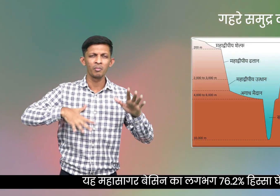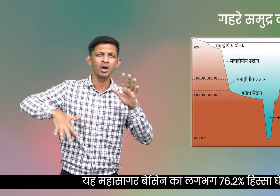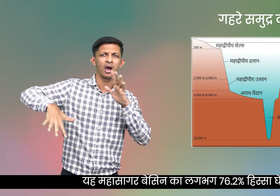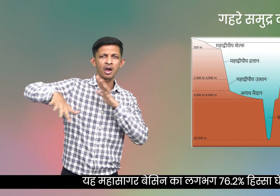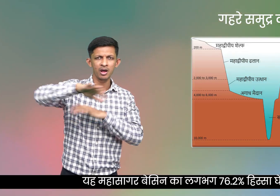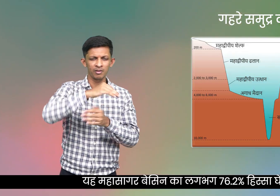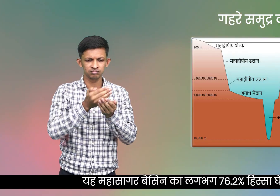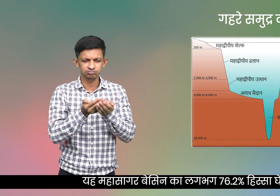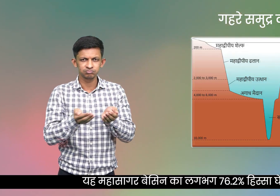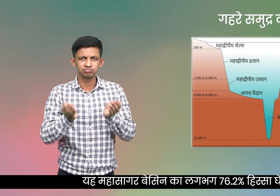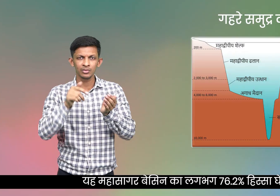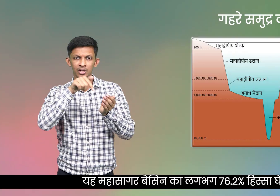76.2% हिस्सा घेरता है।